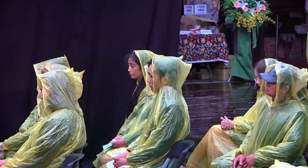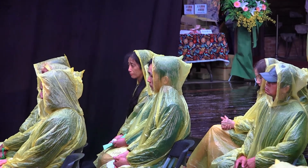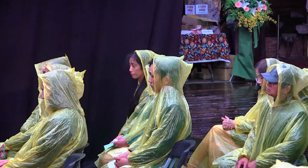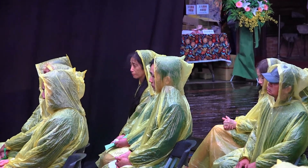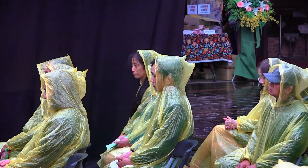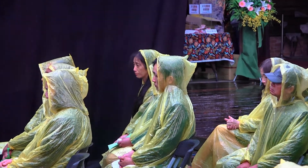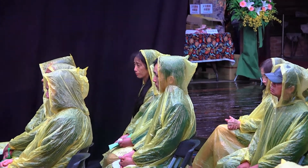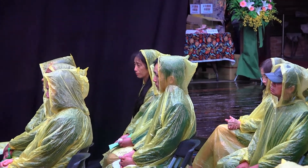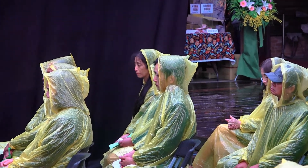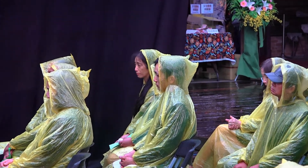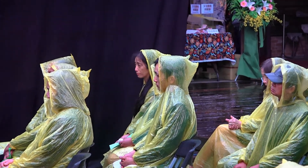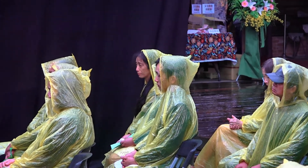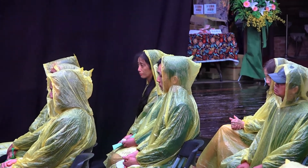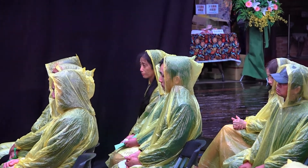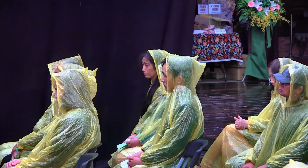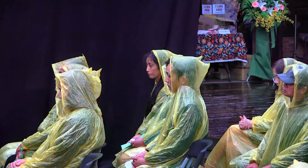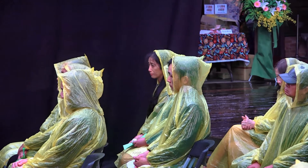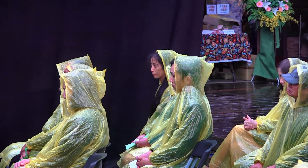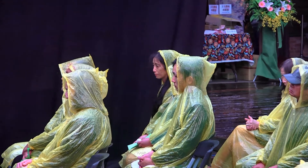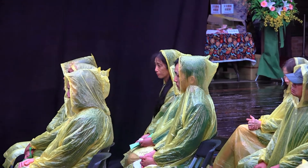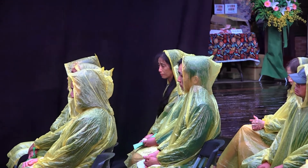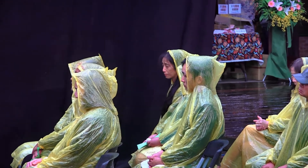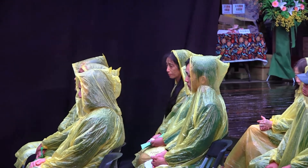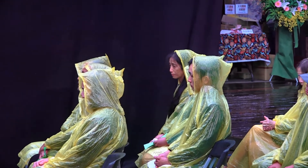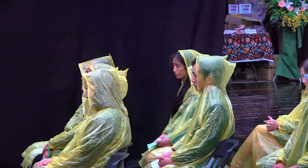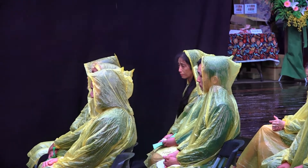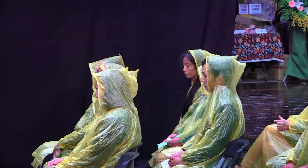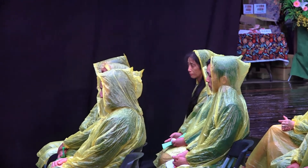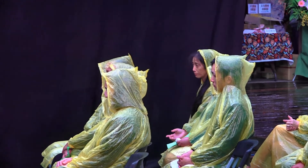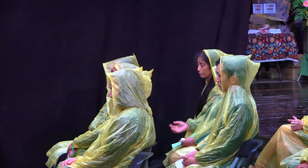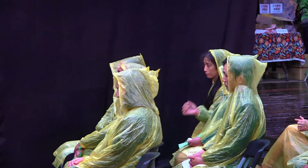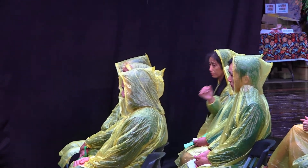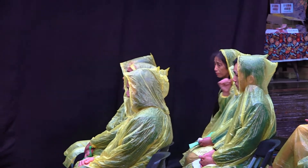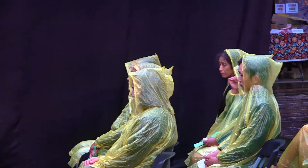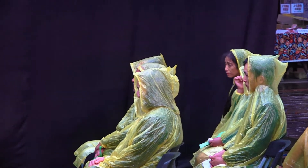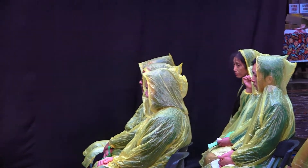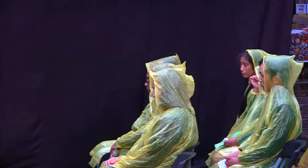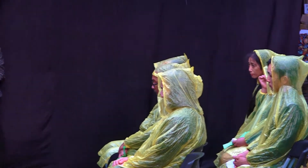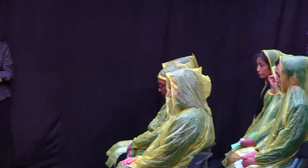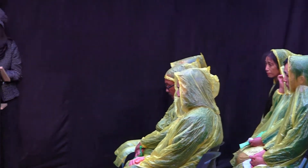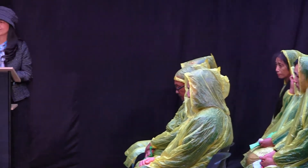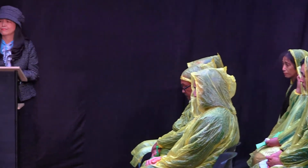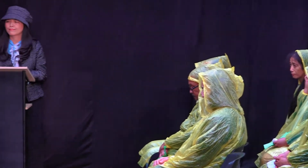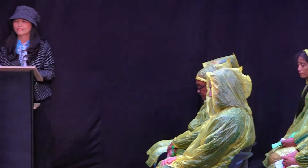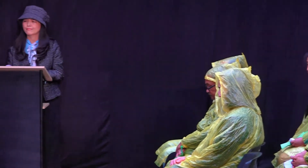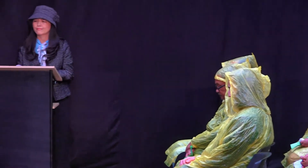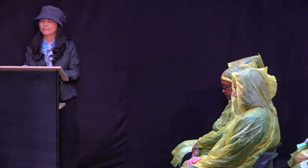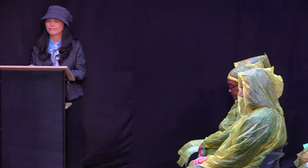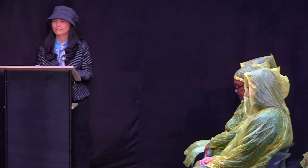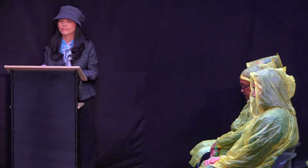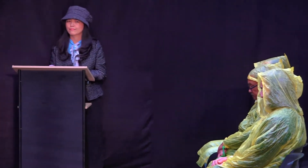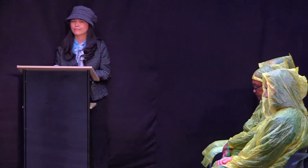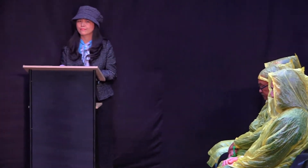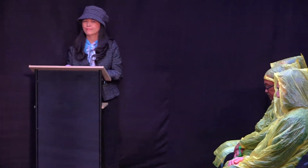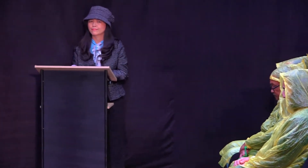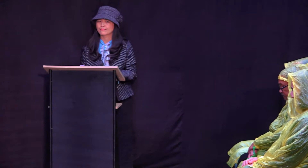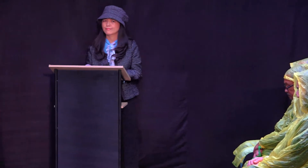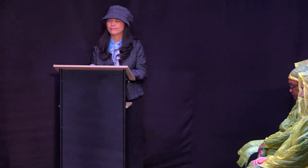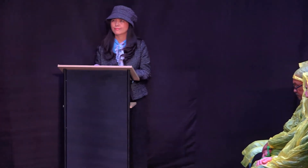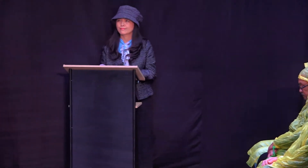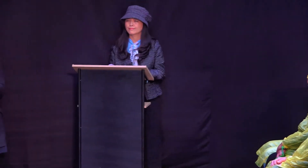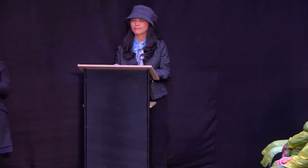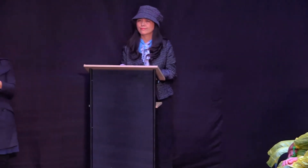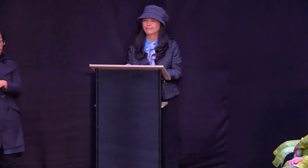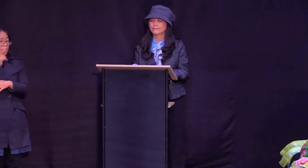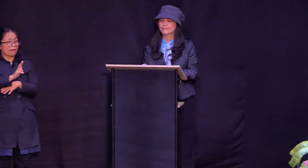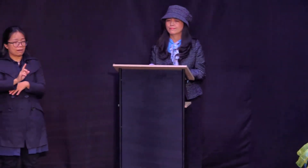们每一个人羡慕别人家的家庭好像是一座乐园，但是呢忽略